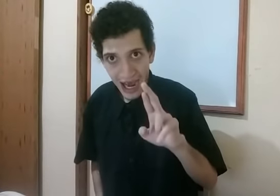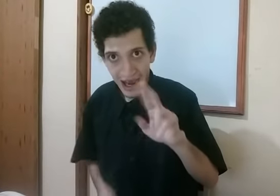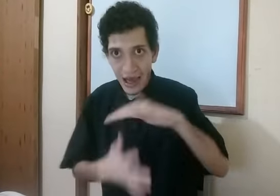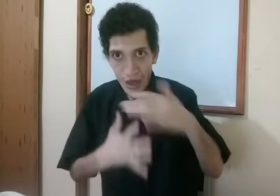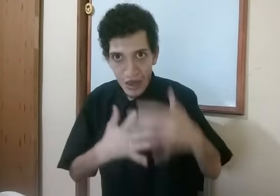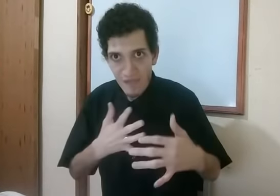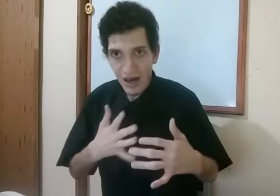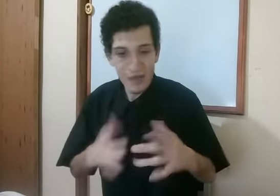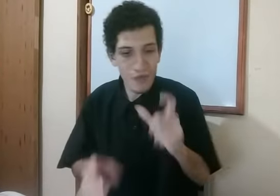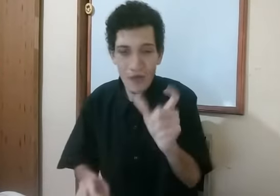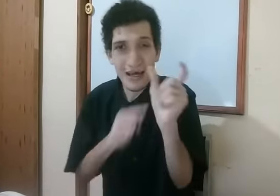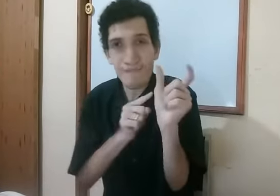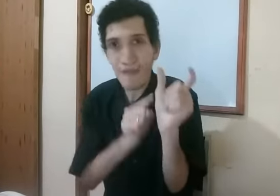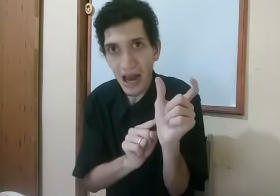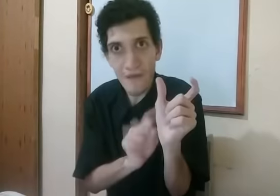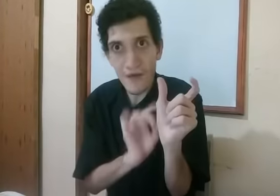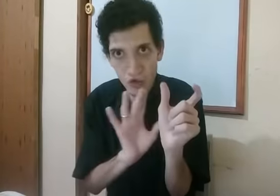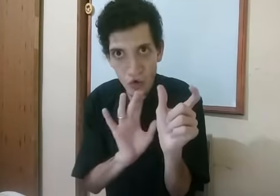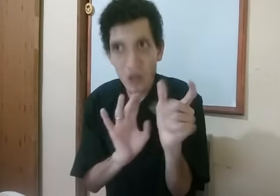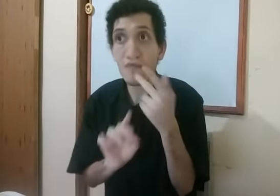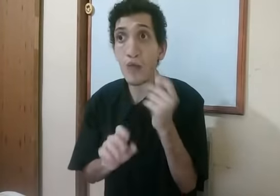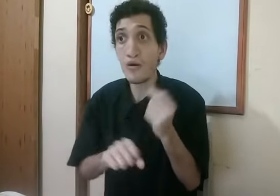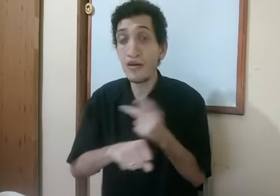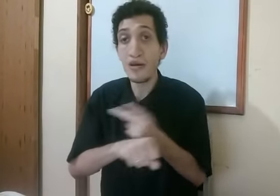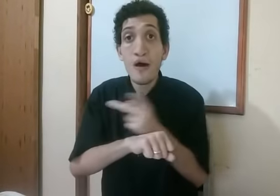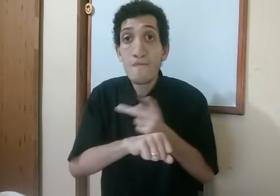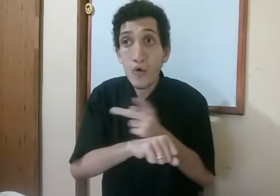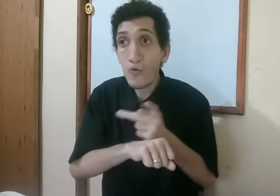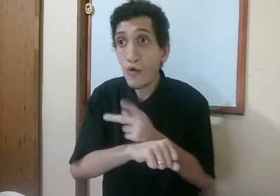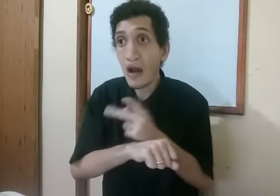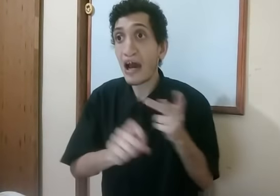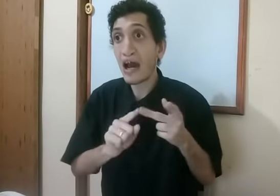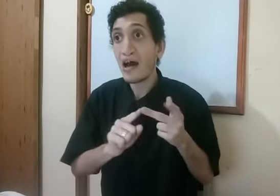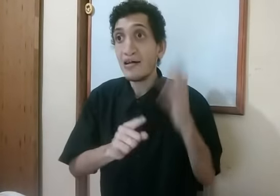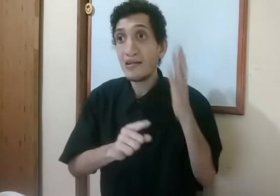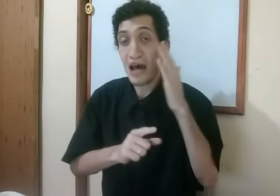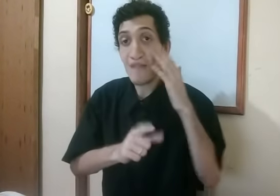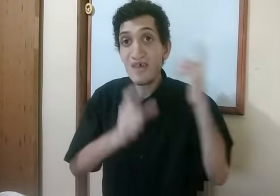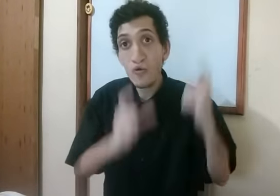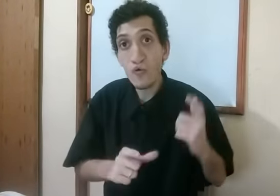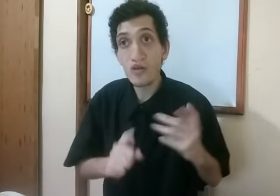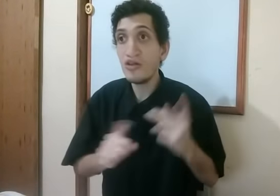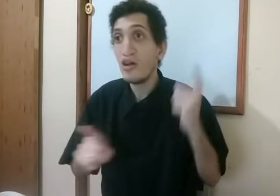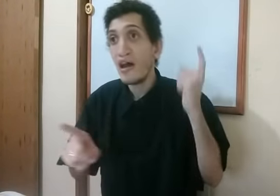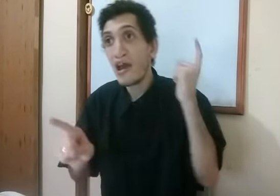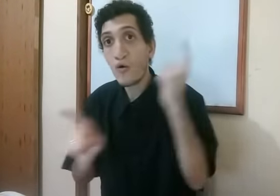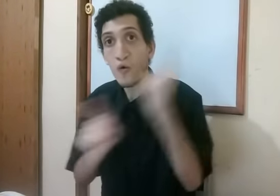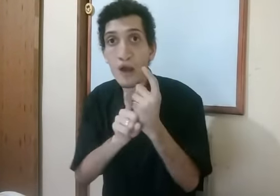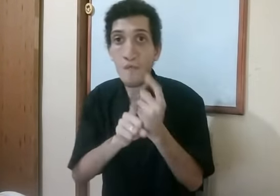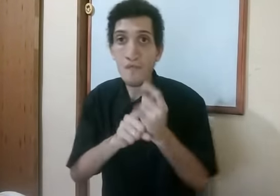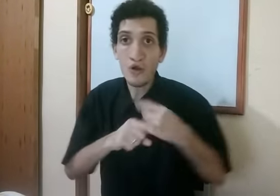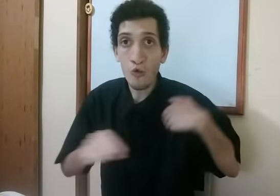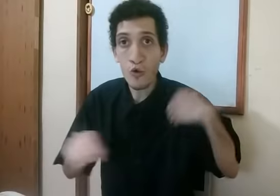Localizar em Libras não tem essa palavra só, a gente fala o quê? Procurar, saber onde, encontrar uma pessoa,